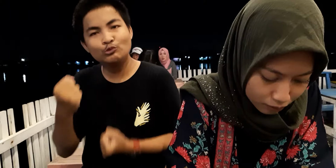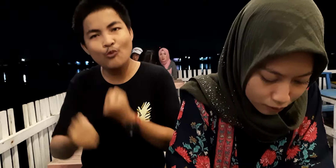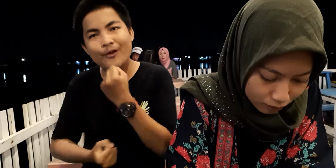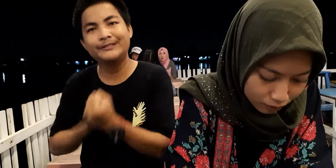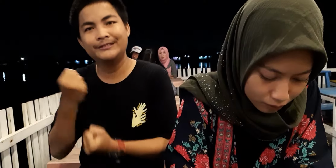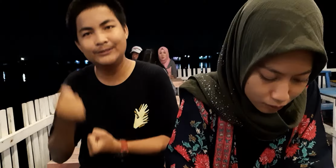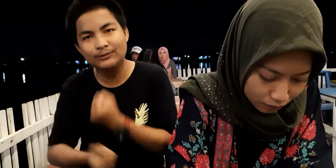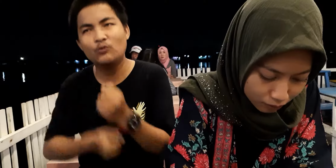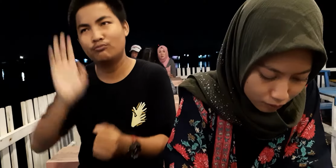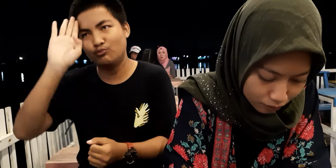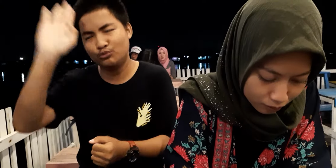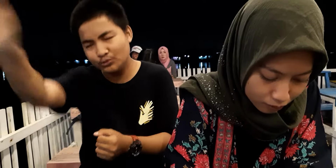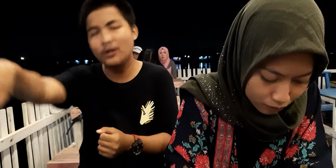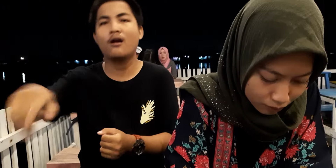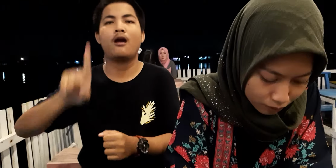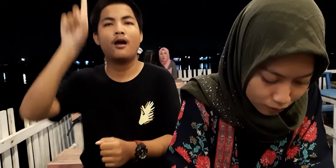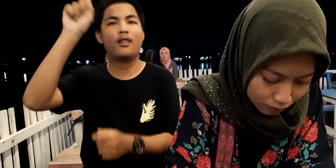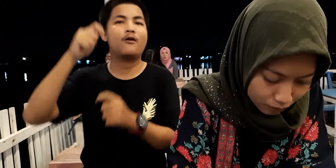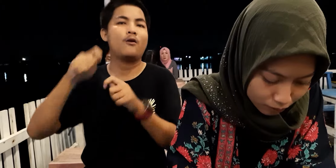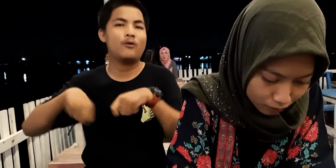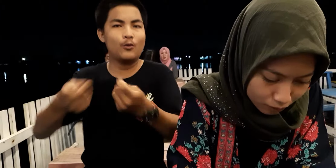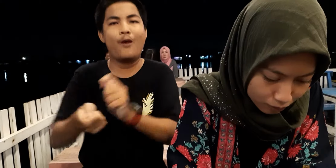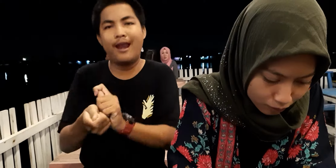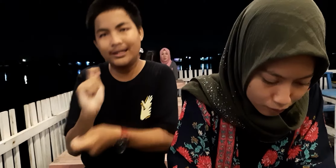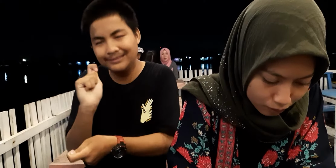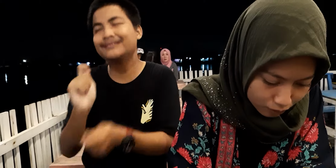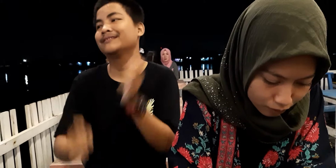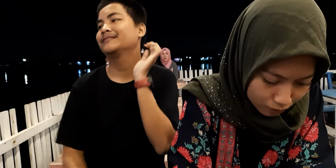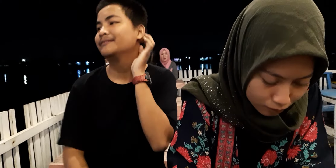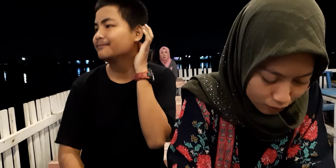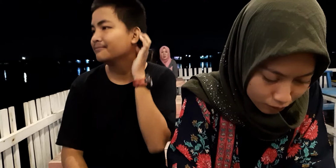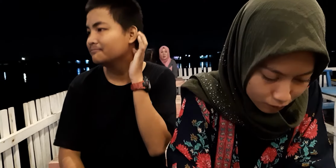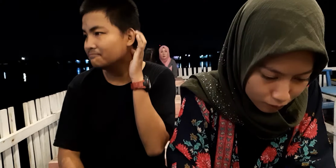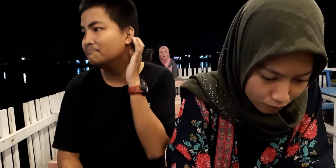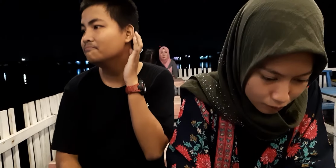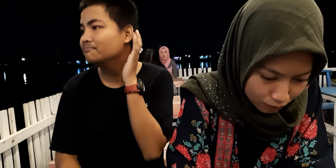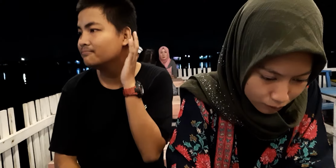sama tentang ini ya. Mas Pian ini manajernya sih sebenarnya benar gak sih? Iya.